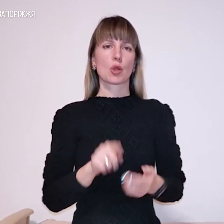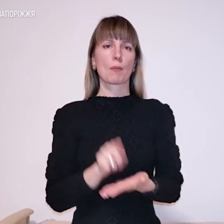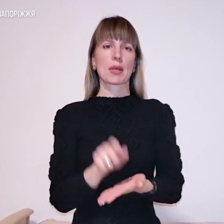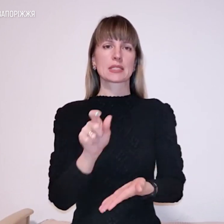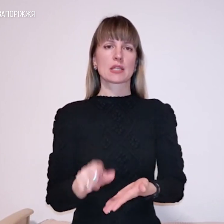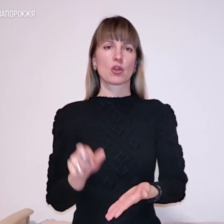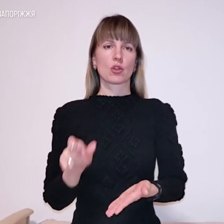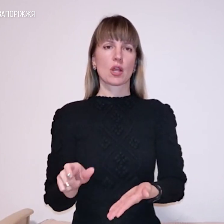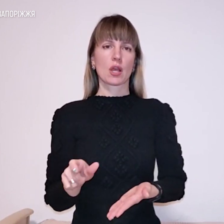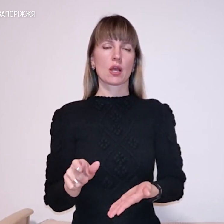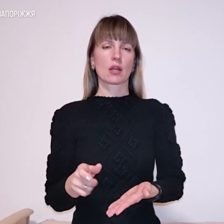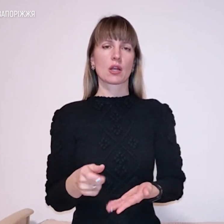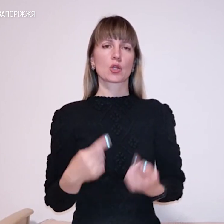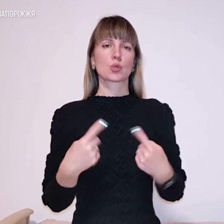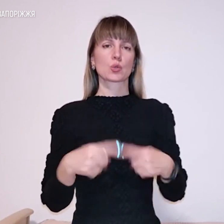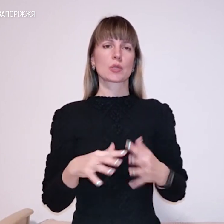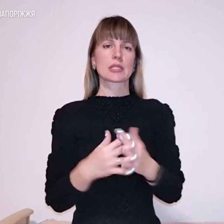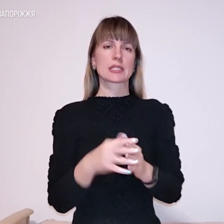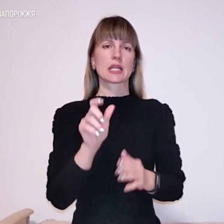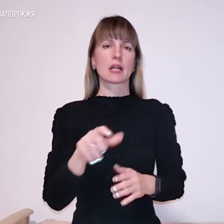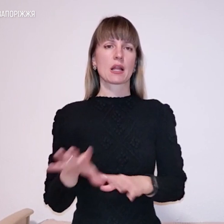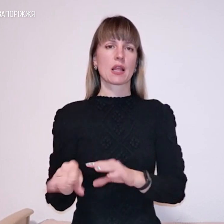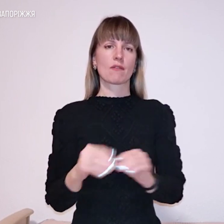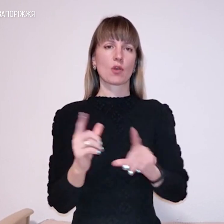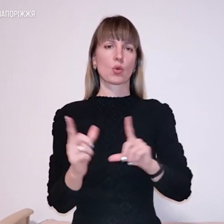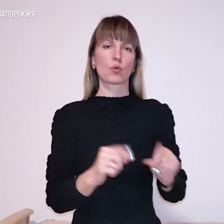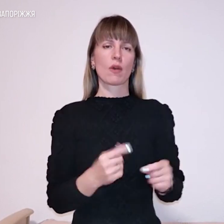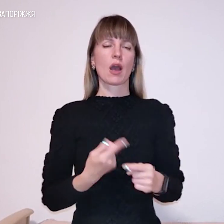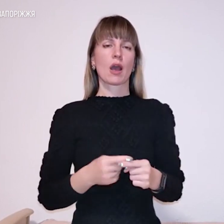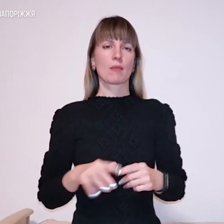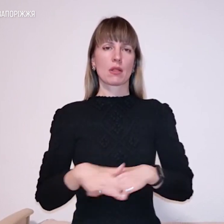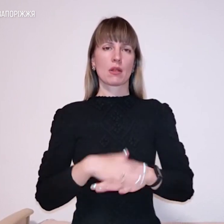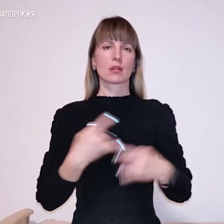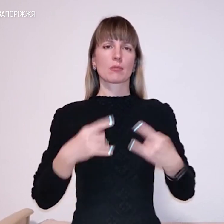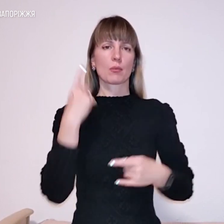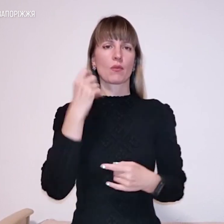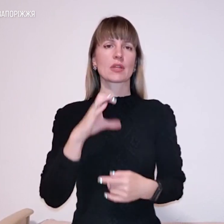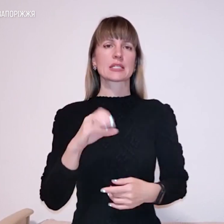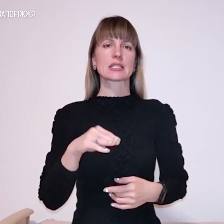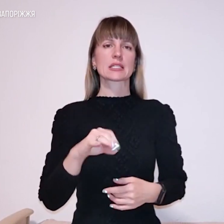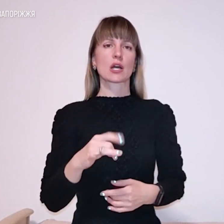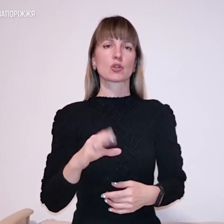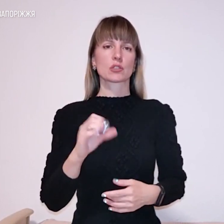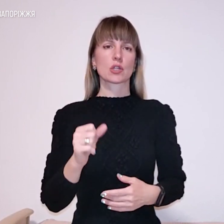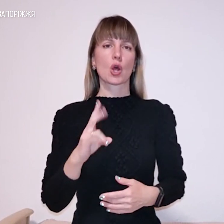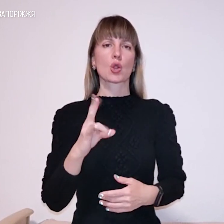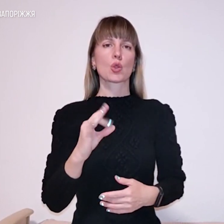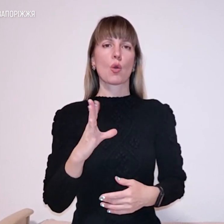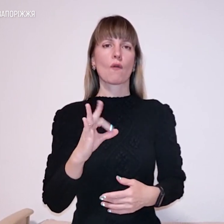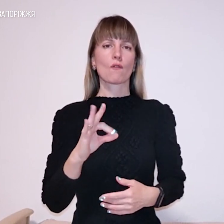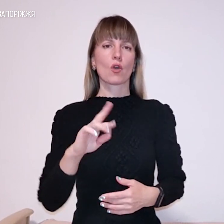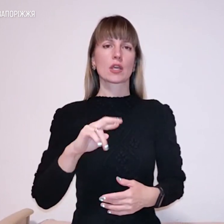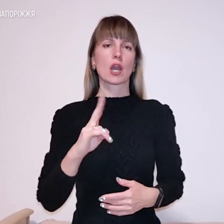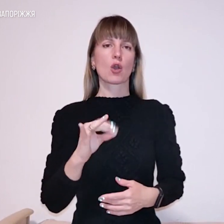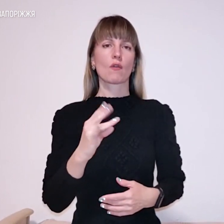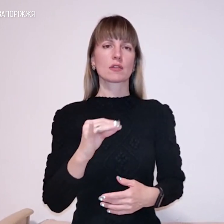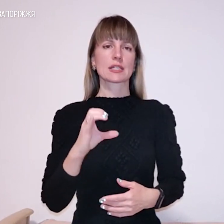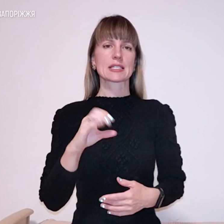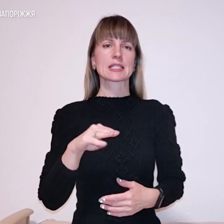пенсіонери. Решта селян евакуювалися. Про це Суспільному повідомила староста Новояківлівської старостинського округу